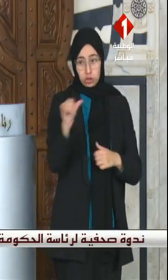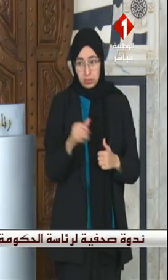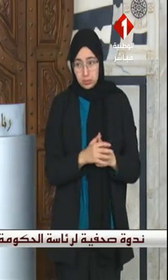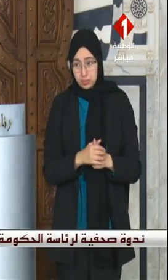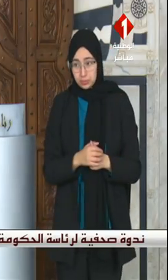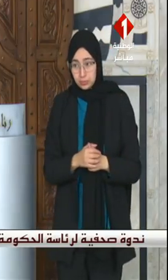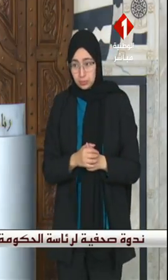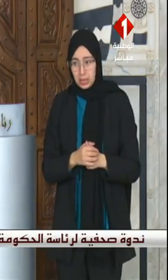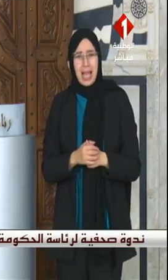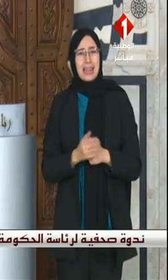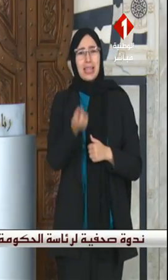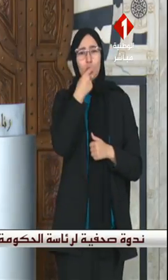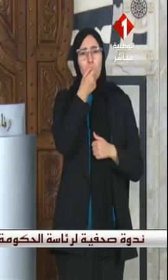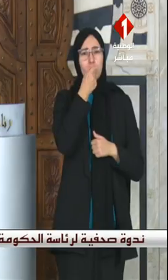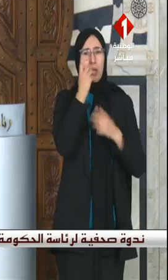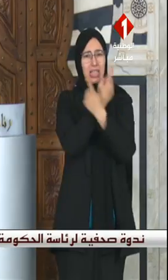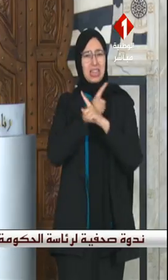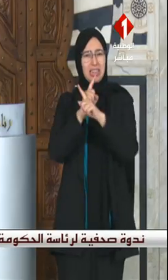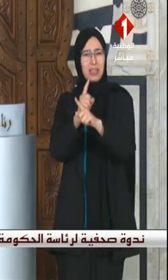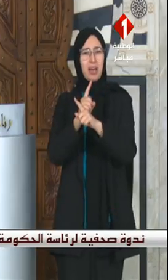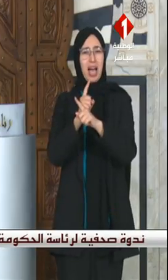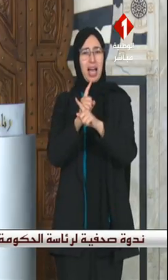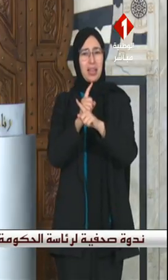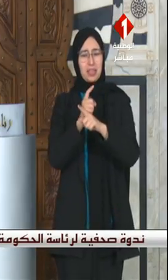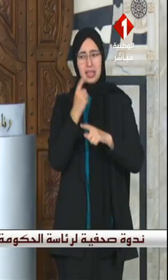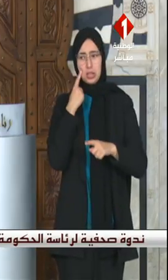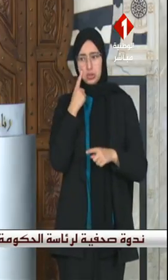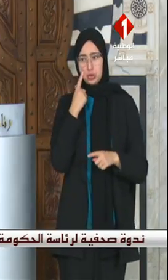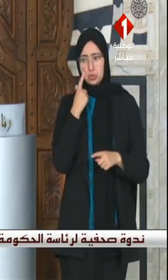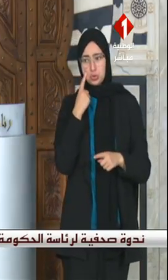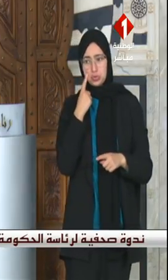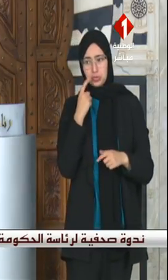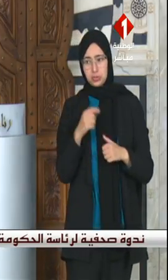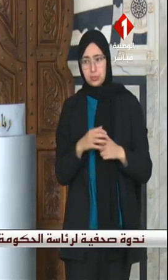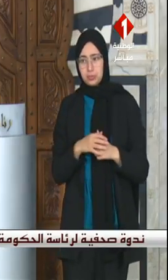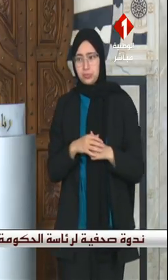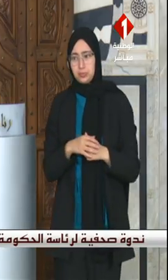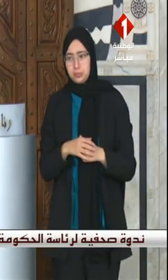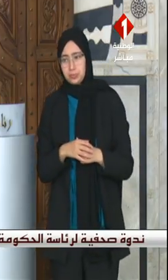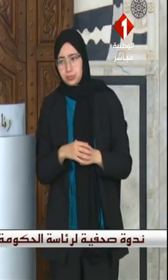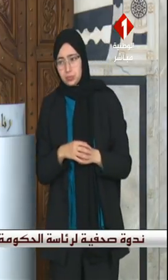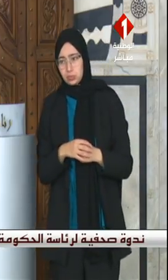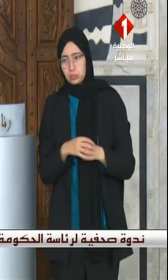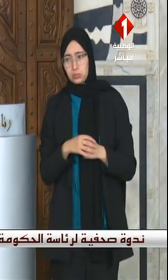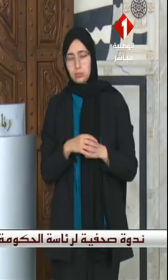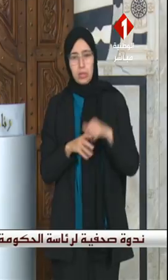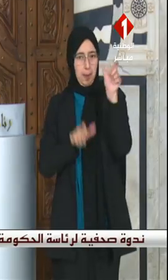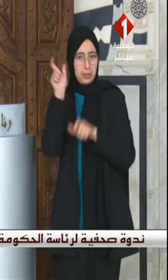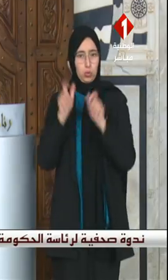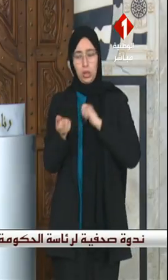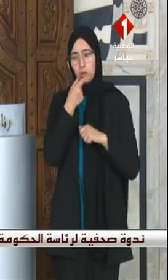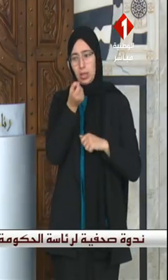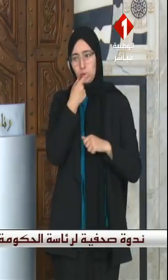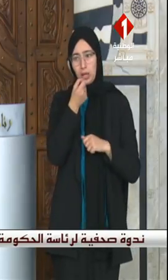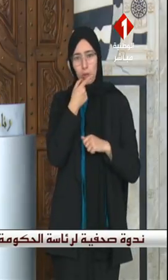زونتي انفلاماتوار مازال يعني يعطي، خاطر شفت ديكا على في الفيسبوك اللي يقول لك ثم